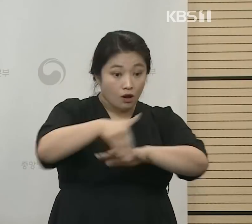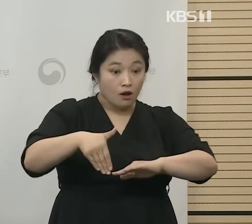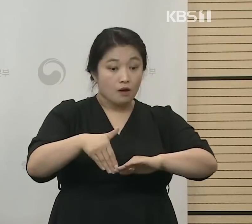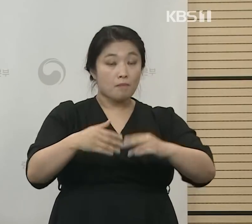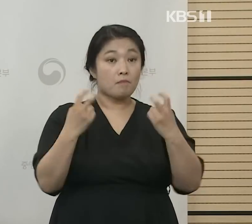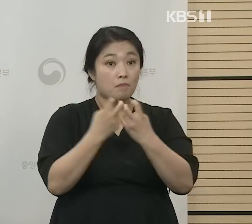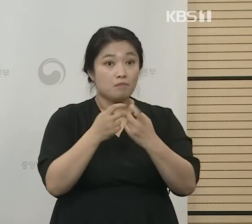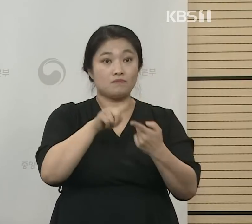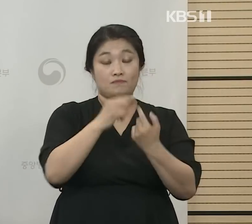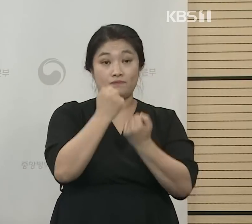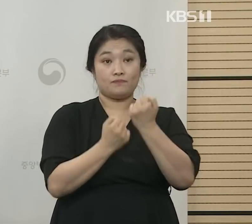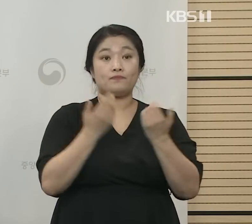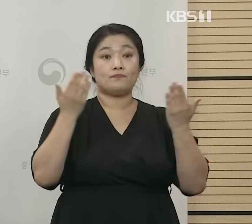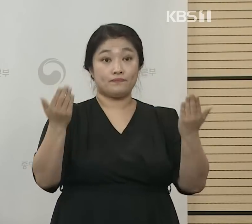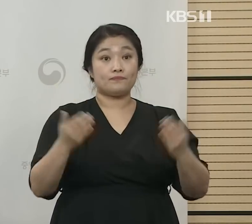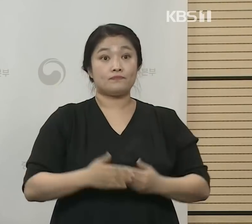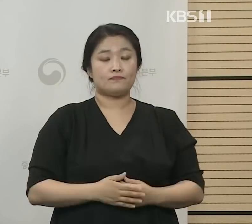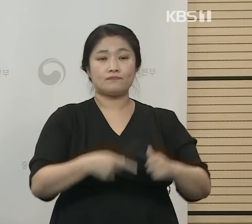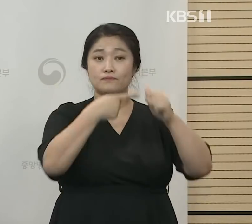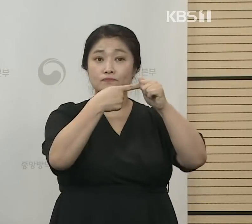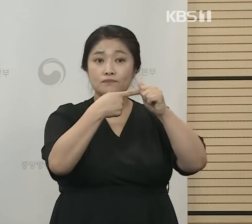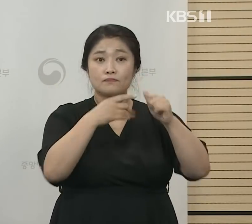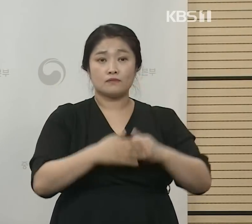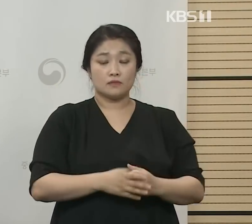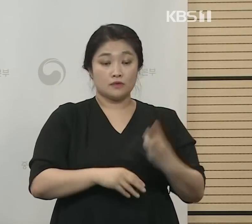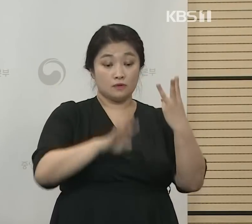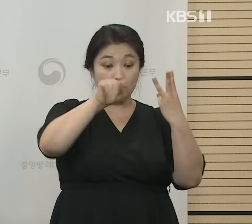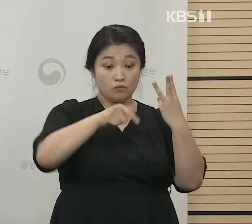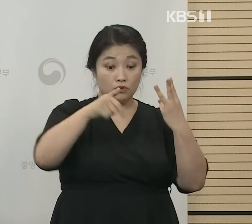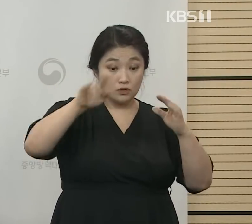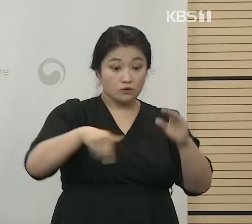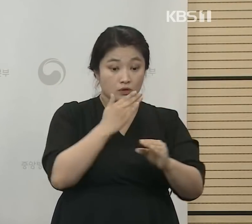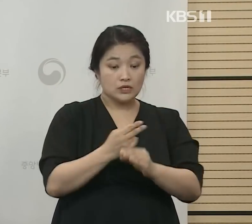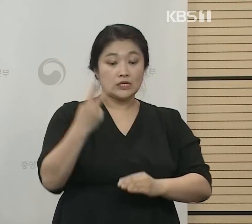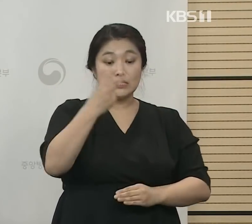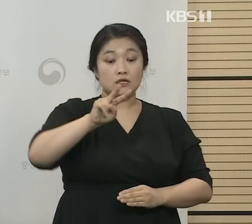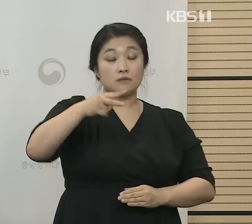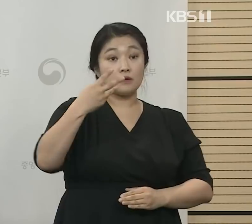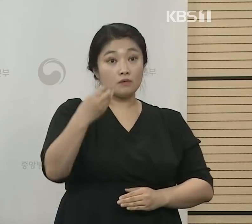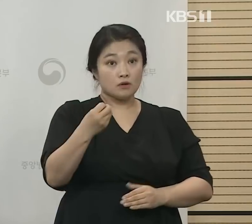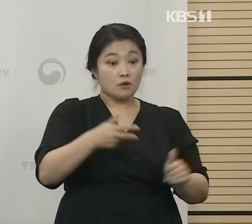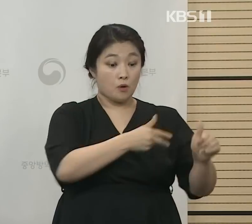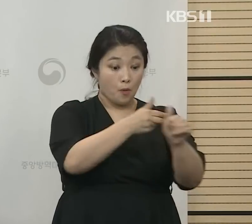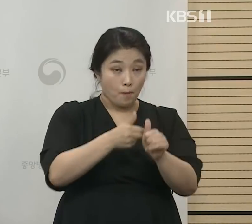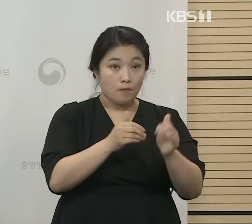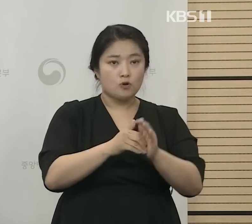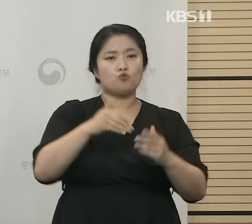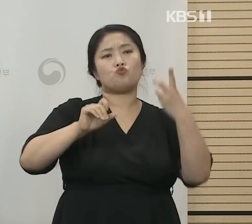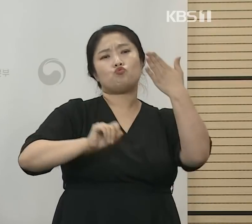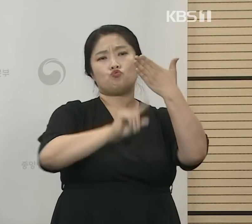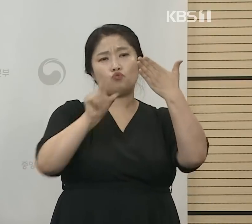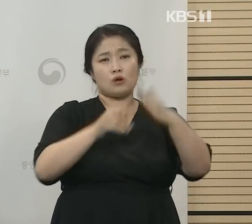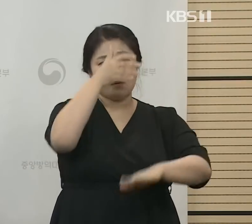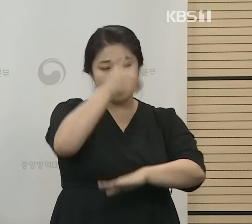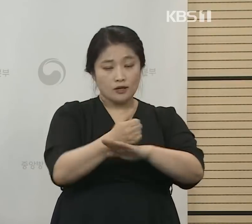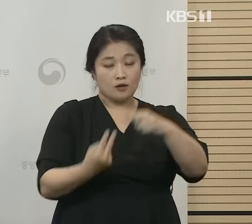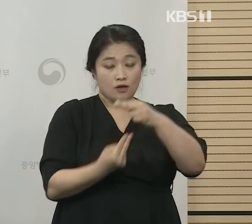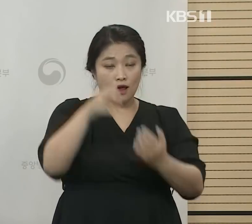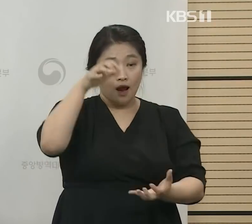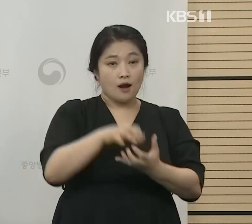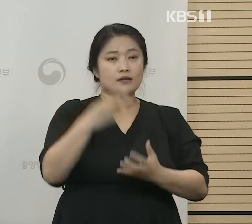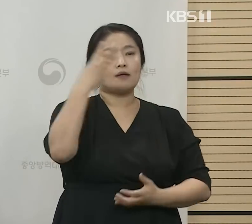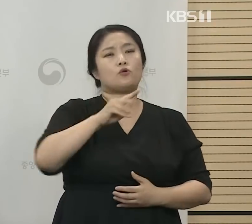대해서 말씀을 드리겠습니다. 첫째, 3분기 중 2,200만 명 접종으로 9월 말까지는